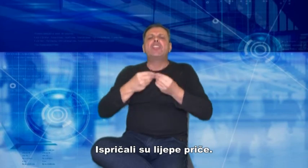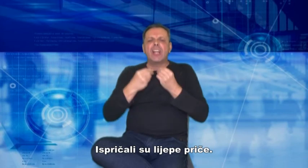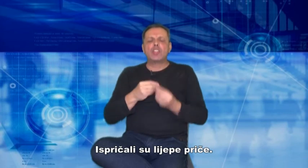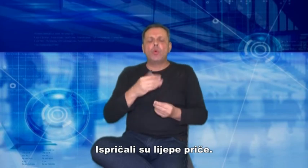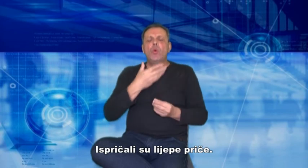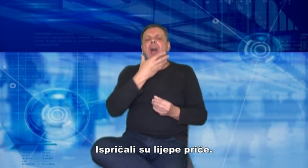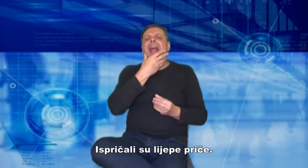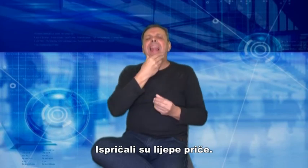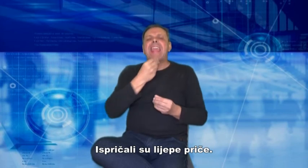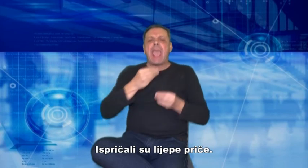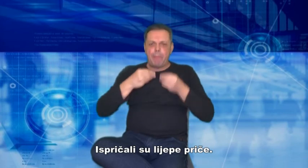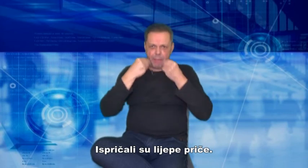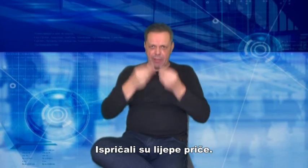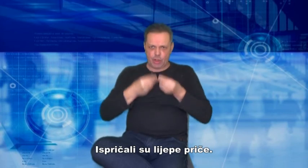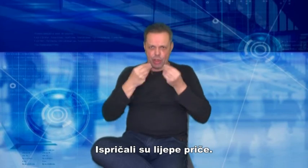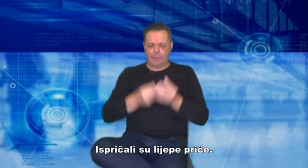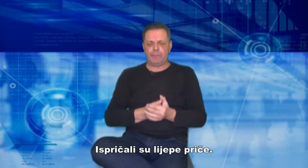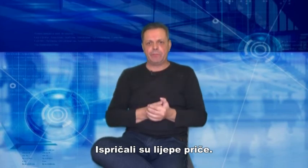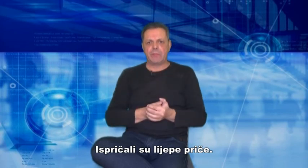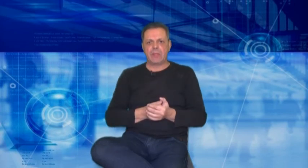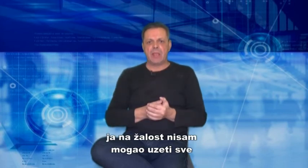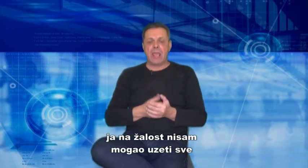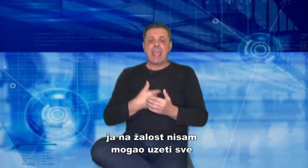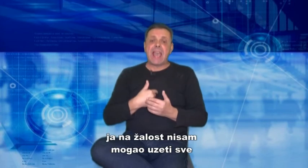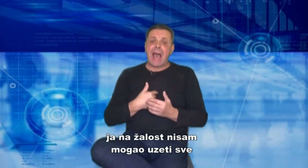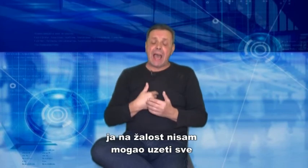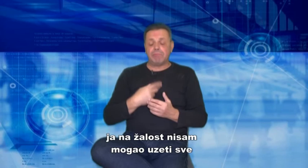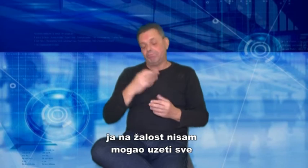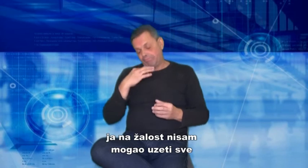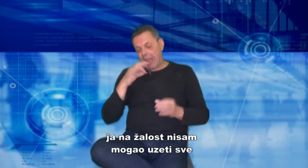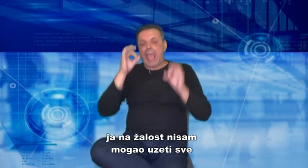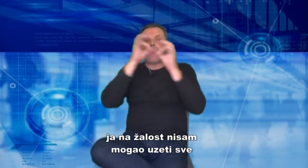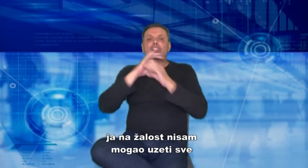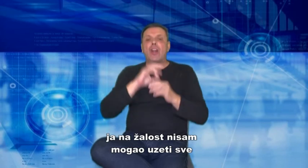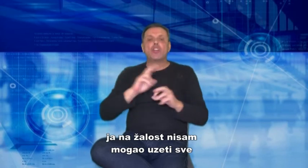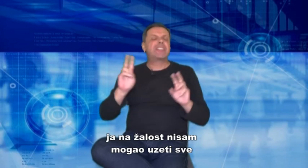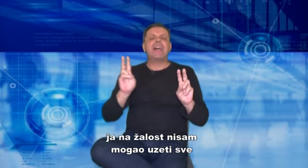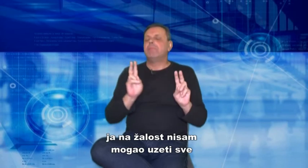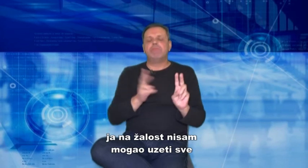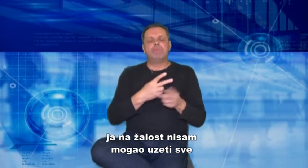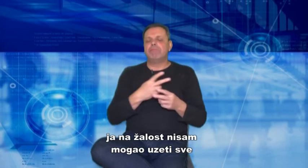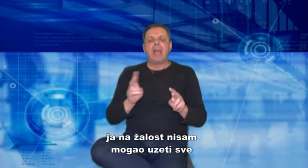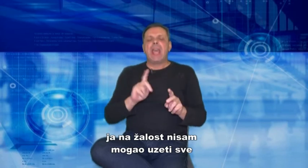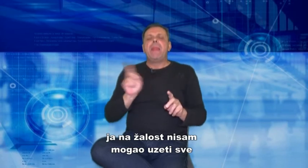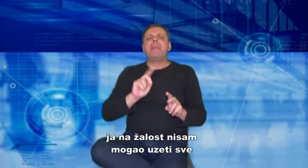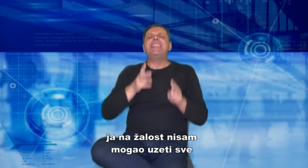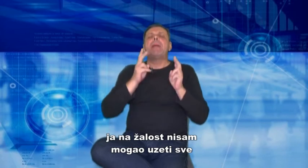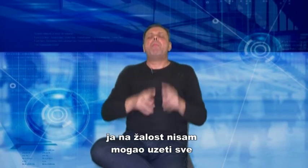Ispričali su lijepe priče. Ja, nažalost, nisam